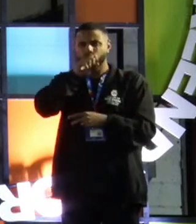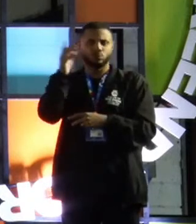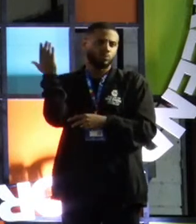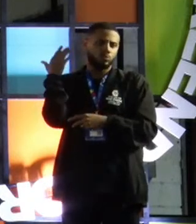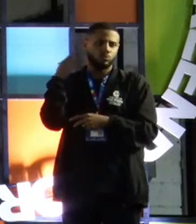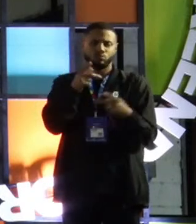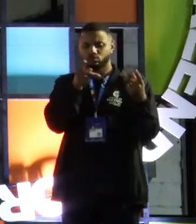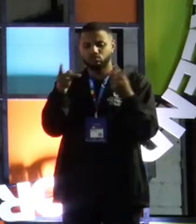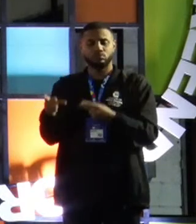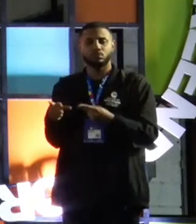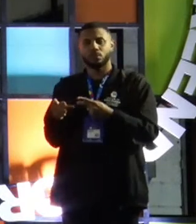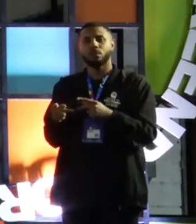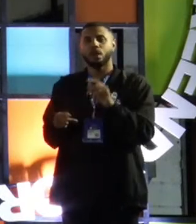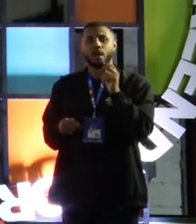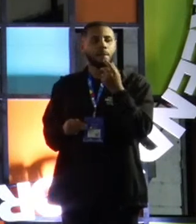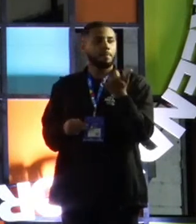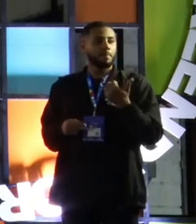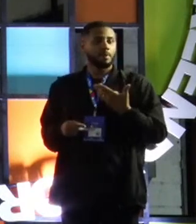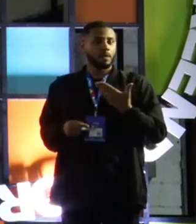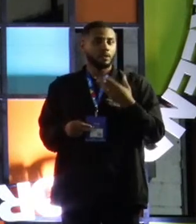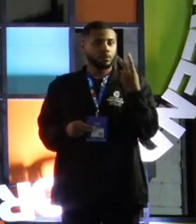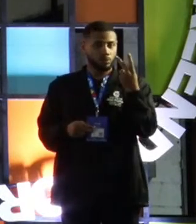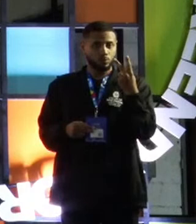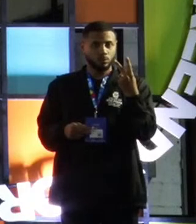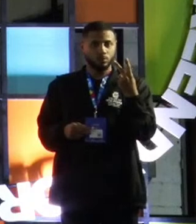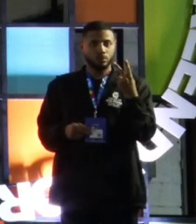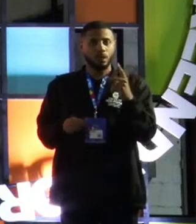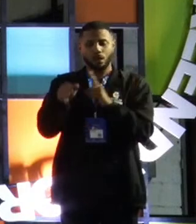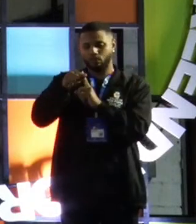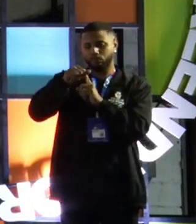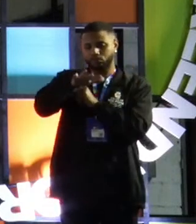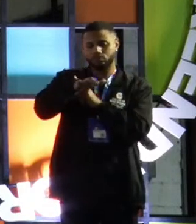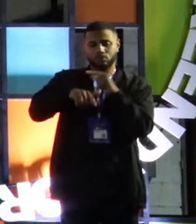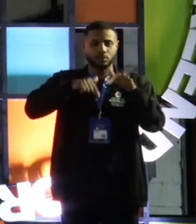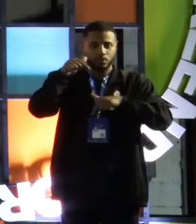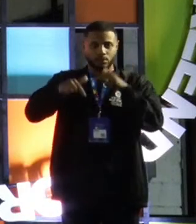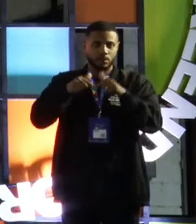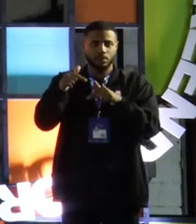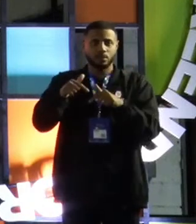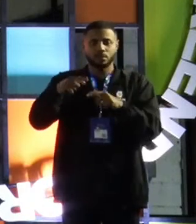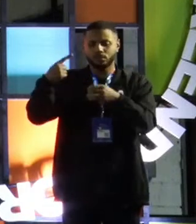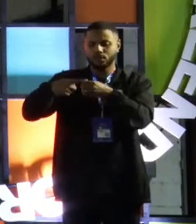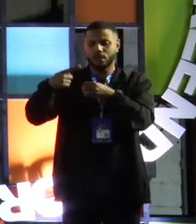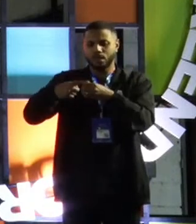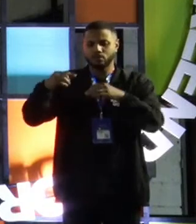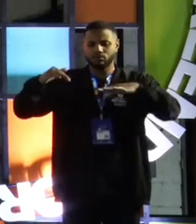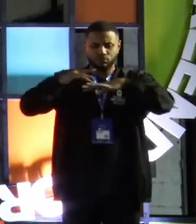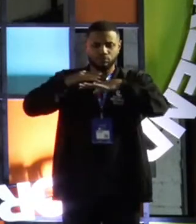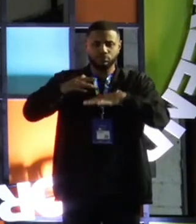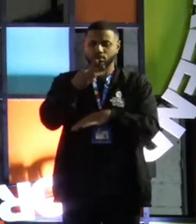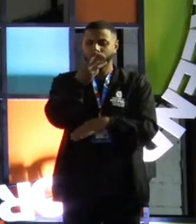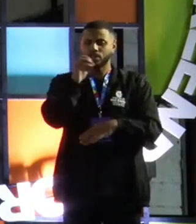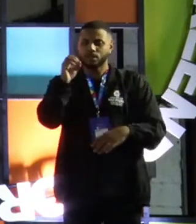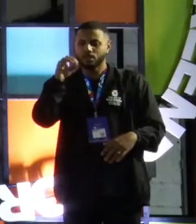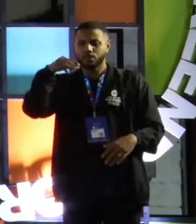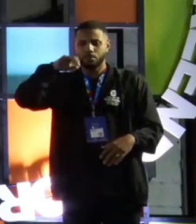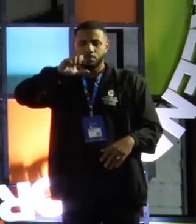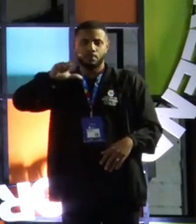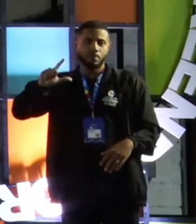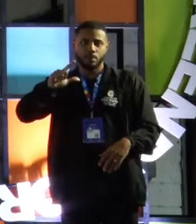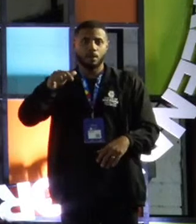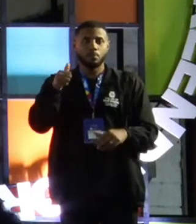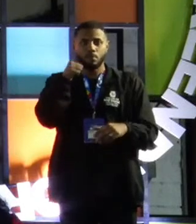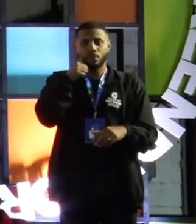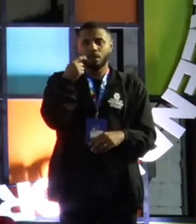eu encontrei, eu tenho duas amigas, e as duas são influenciadoras. Imagina, a cidade tem 300 mil habitantes. Uma influenciadora, ela tem